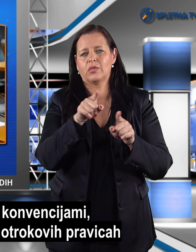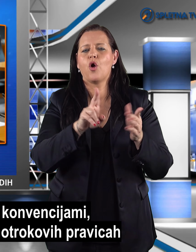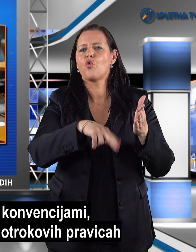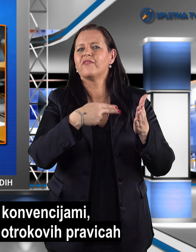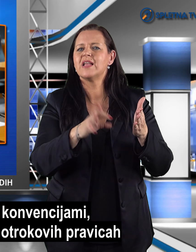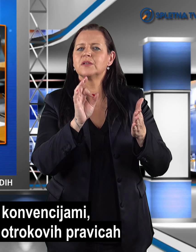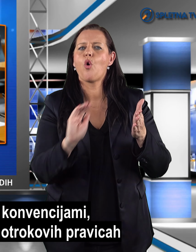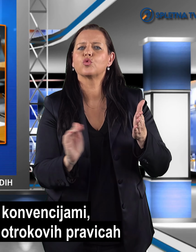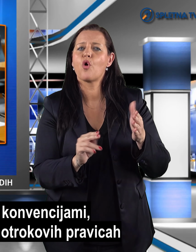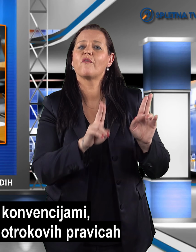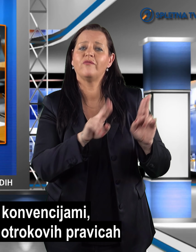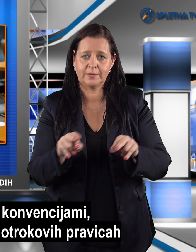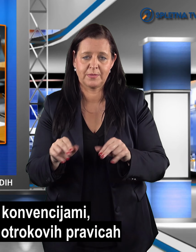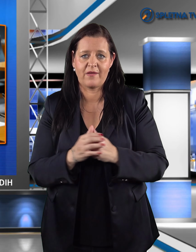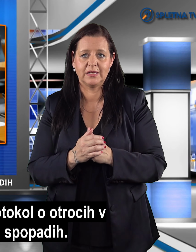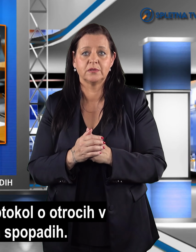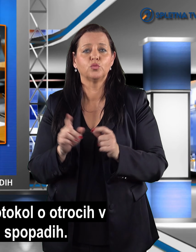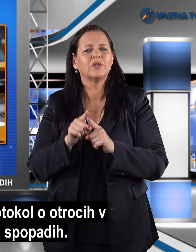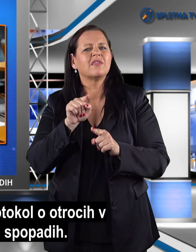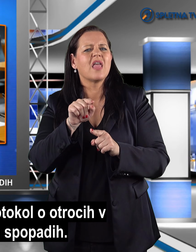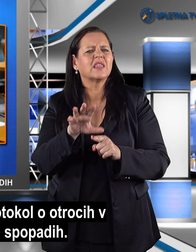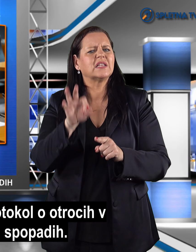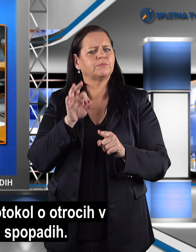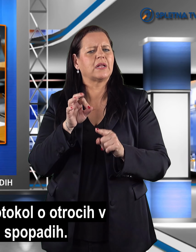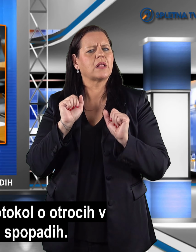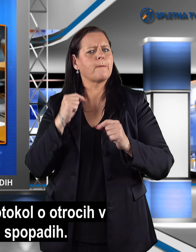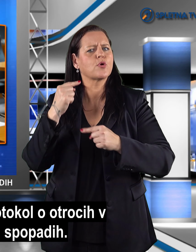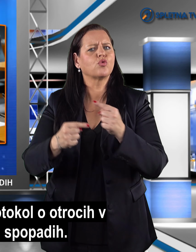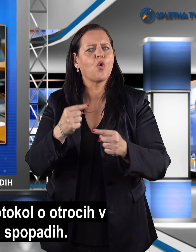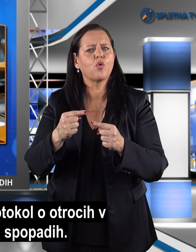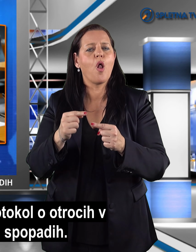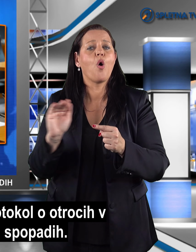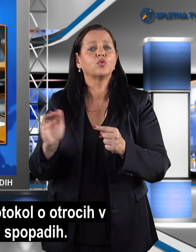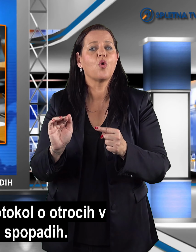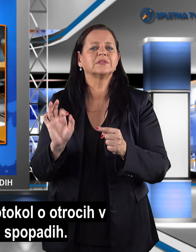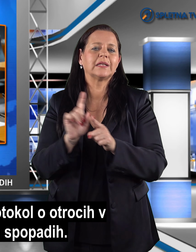pravicah in njen izbirni protokol o otrocih v oboroženih spopadih.